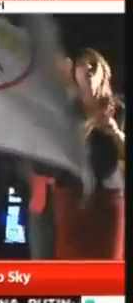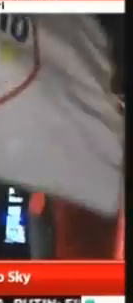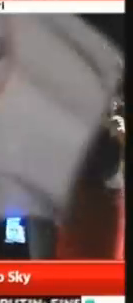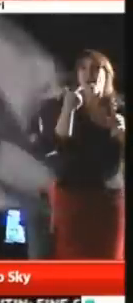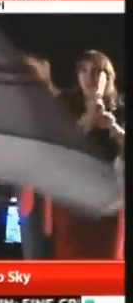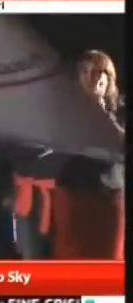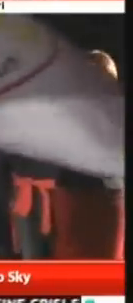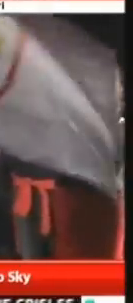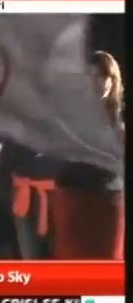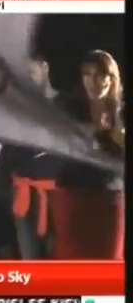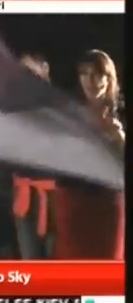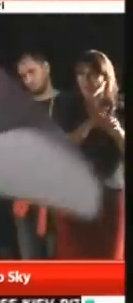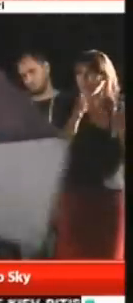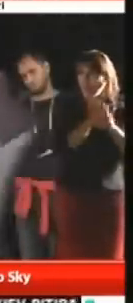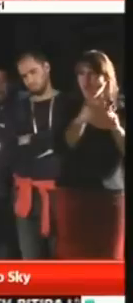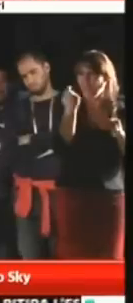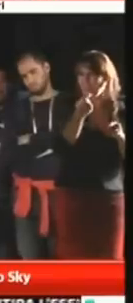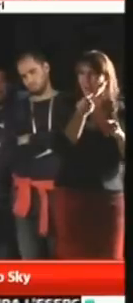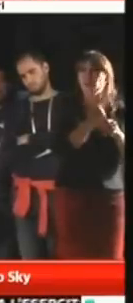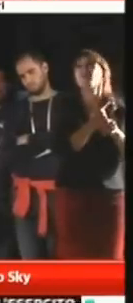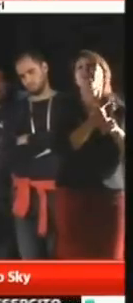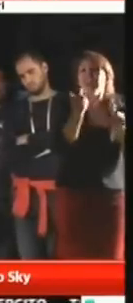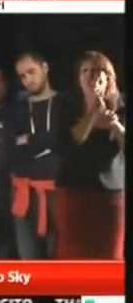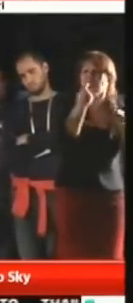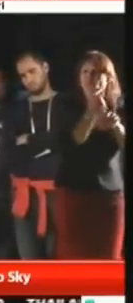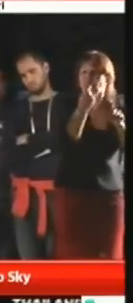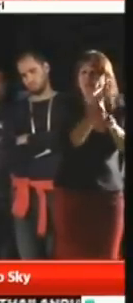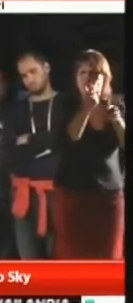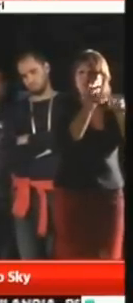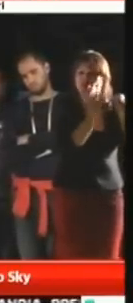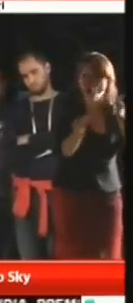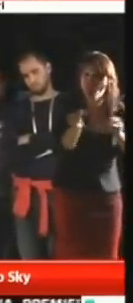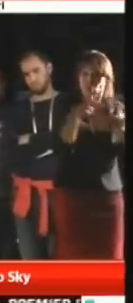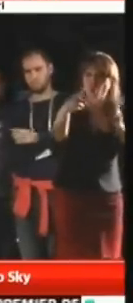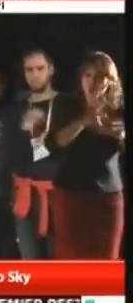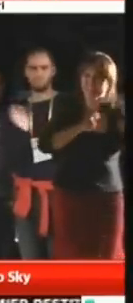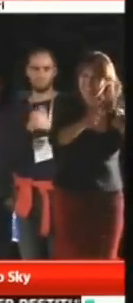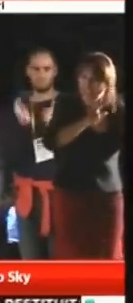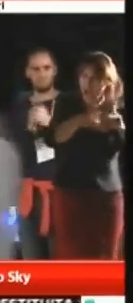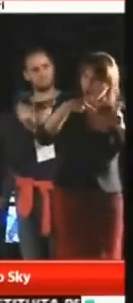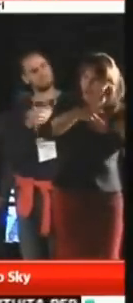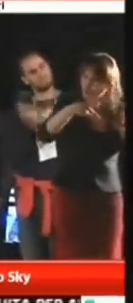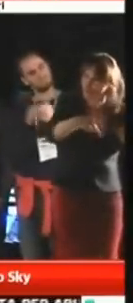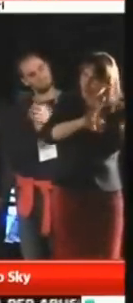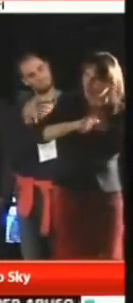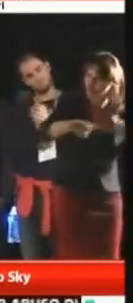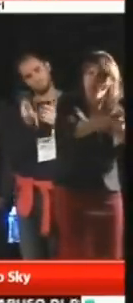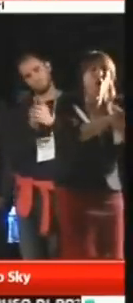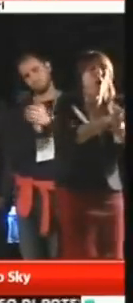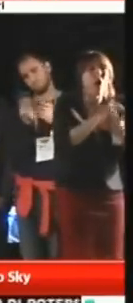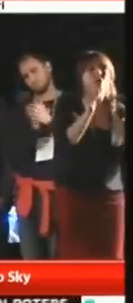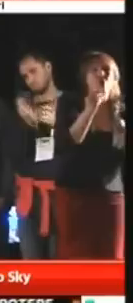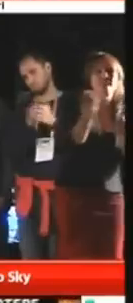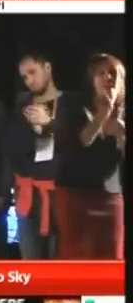cazzo di lavoro, questa parola, stanno ricattando tutte le nuove generazioni che non devono più starci sotto il ricatto del lavoro.